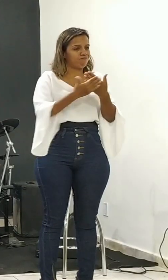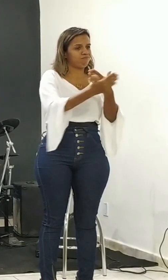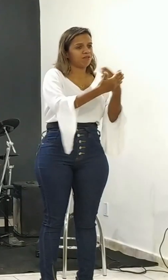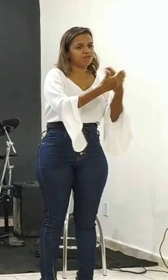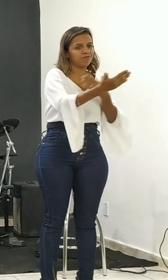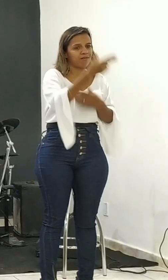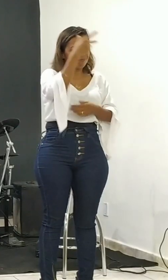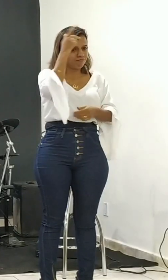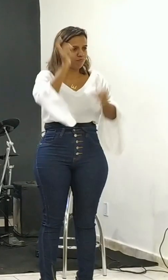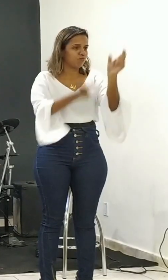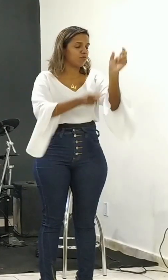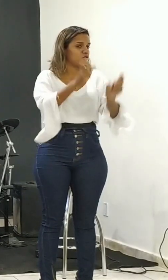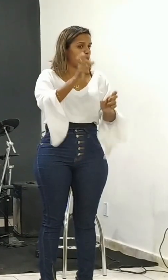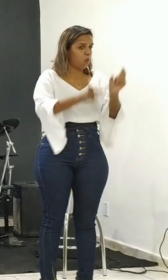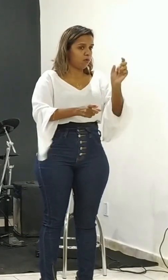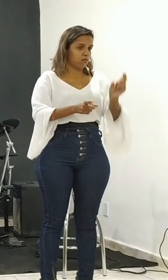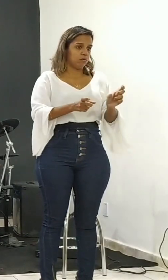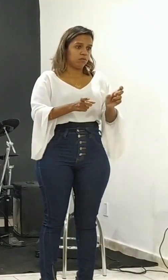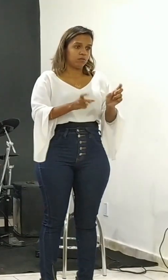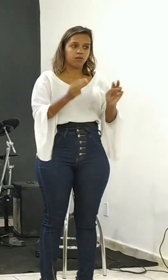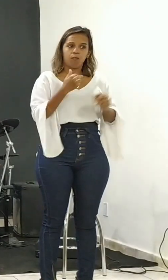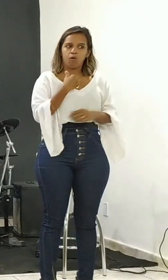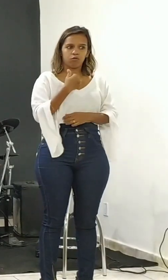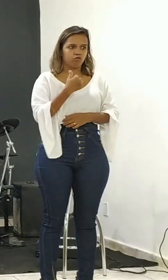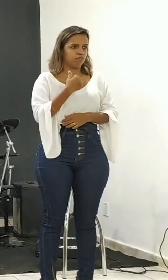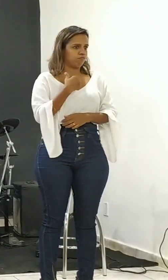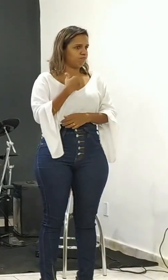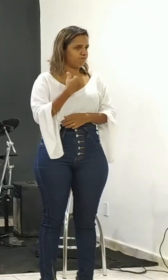das outras pessoas. Mas isso não é bom, irmãos.